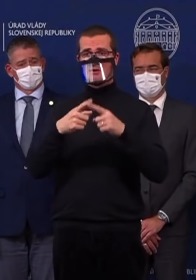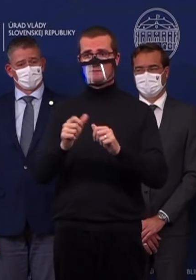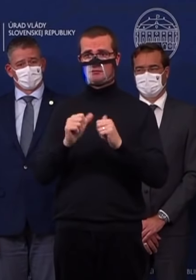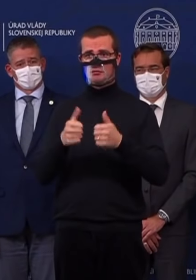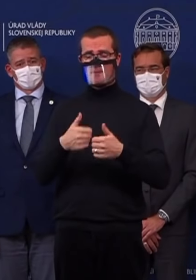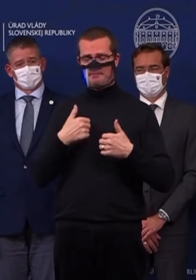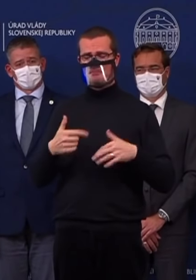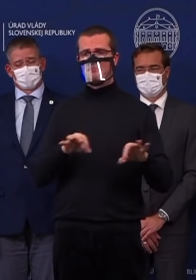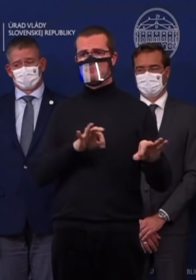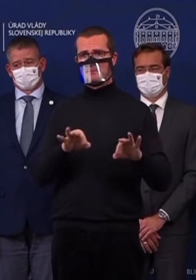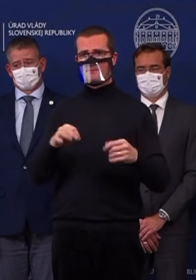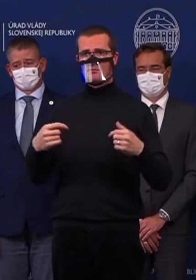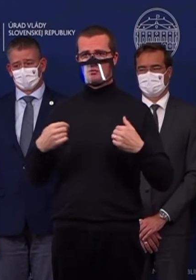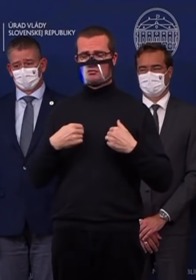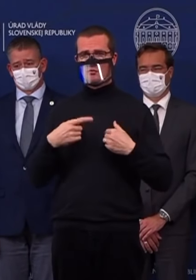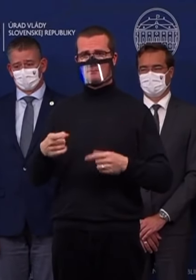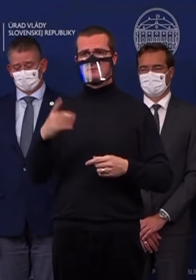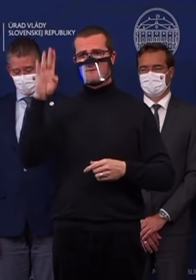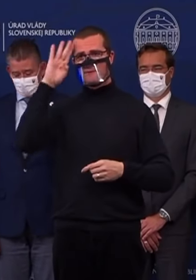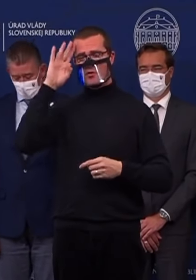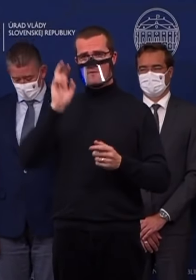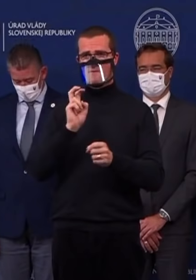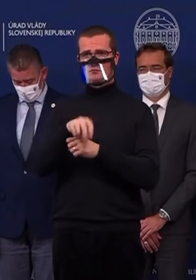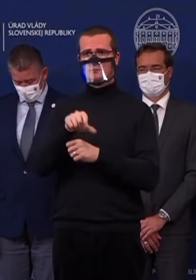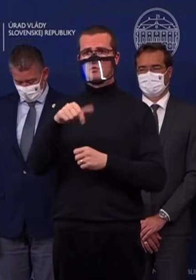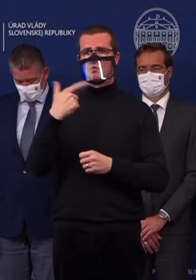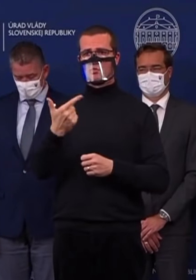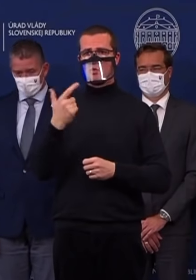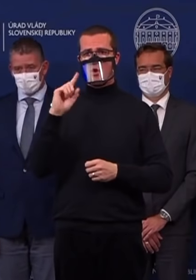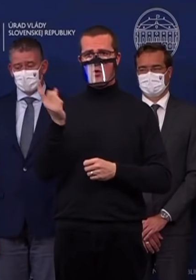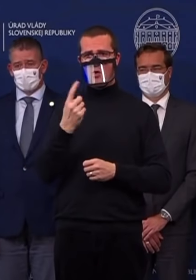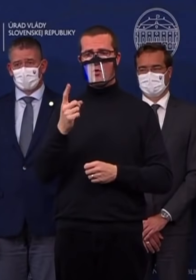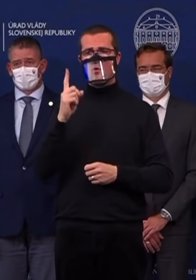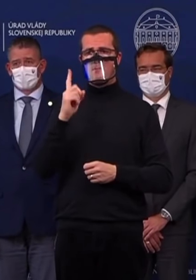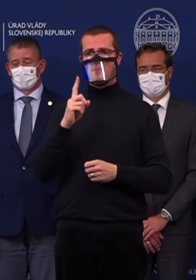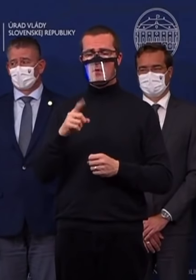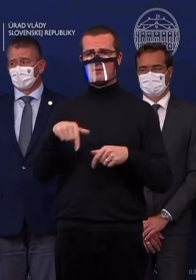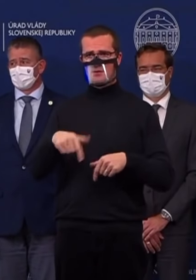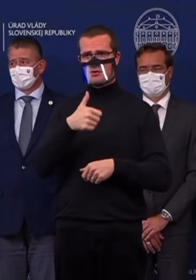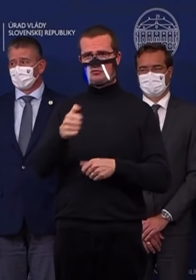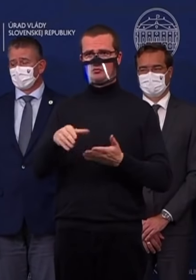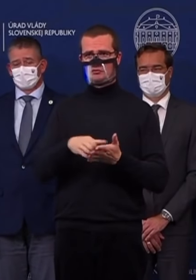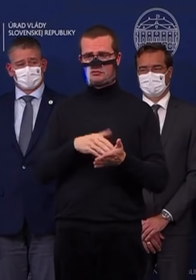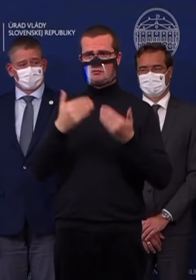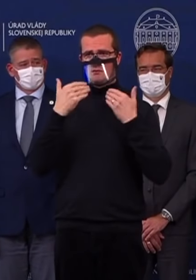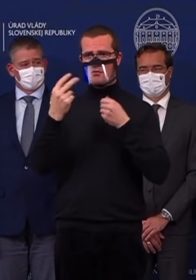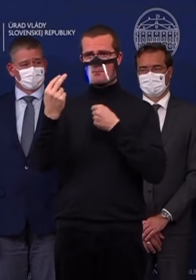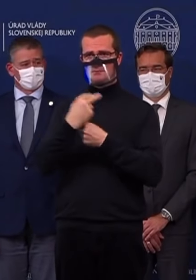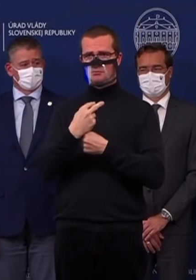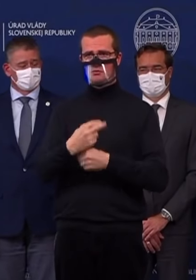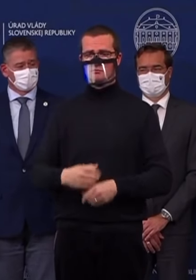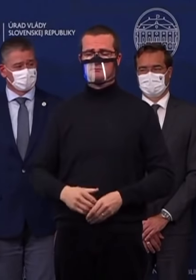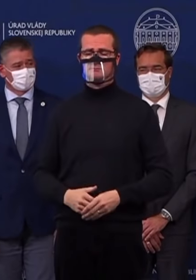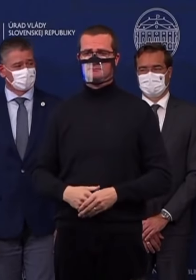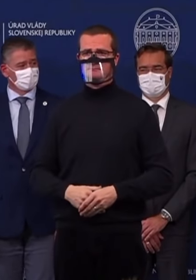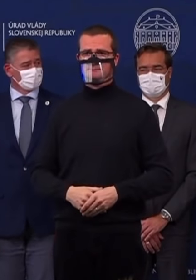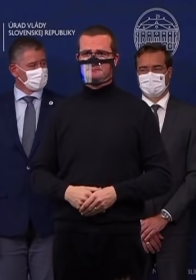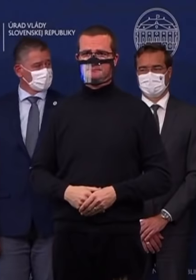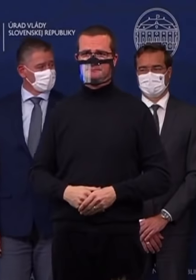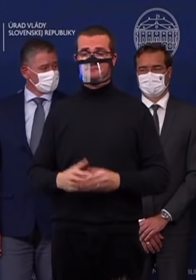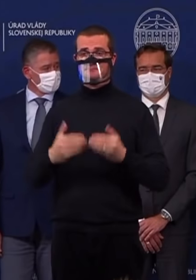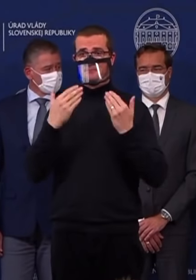štábe, sme pripravení za ozbrojené sily vstúpiť do druhej etapy, ktorá by mala teda tento týždeň začať. Ďakujem za pozornosť. Ďakujeme